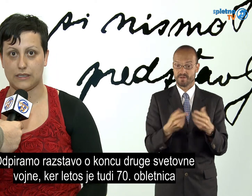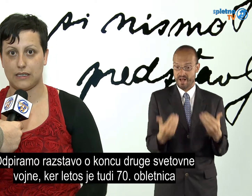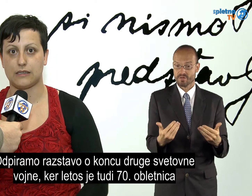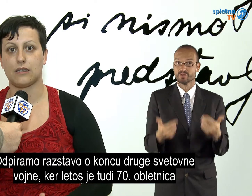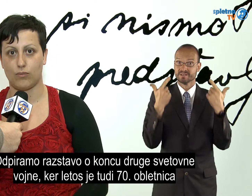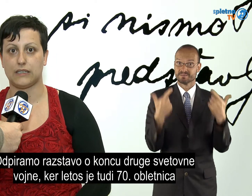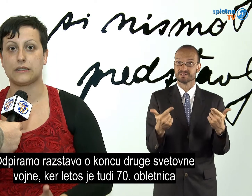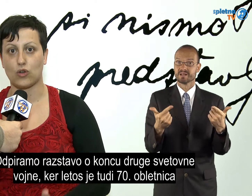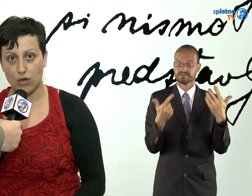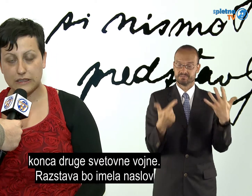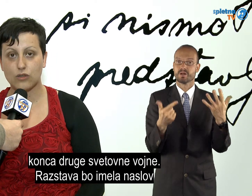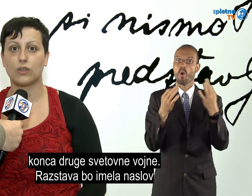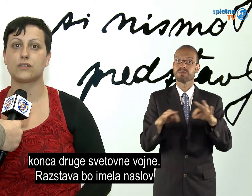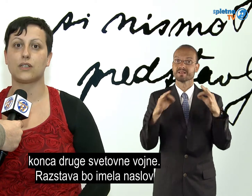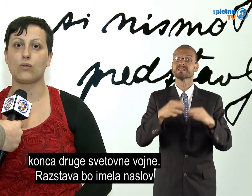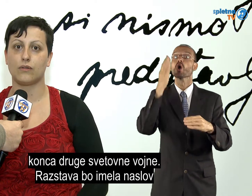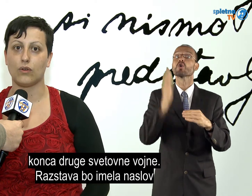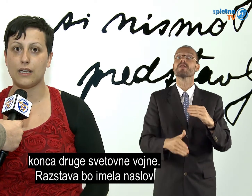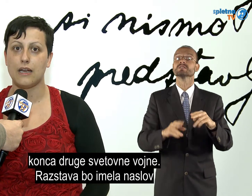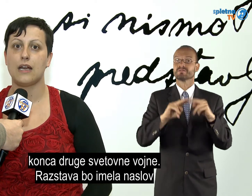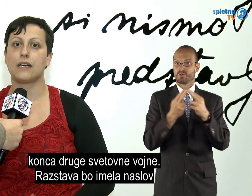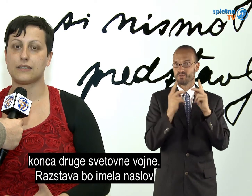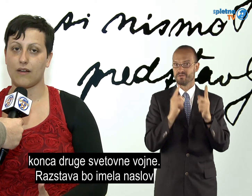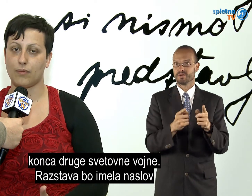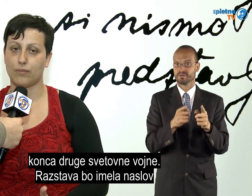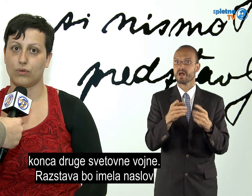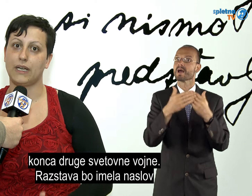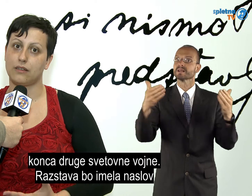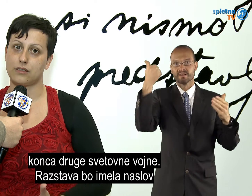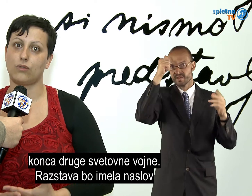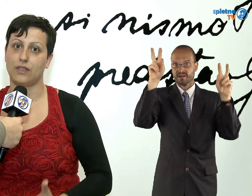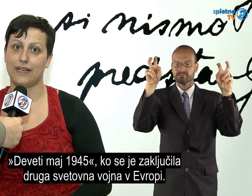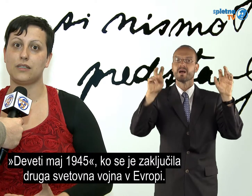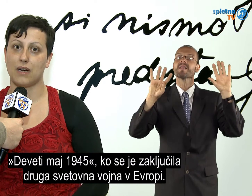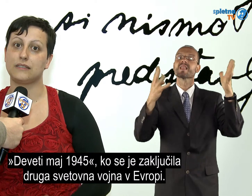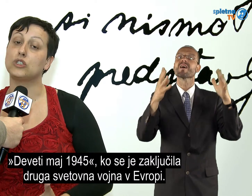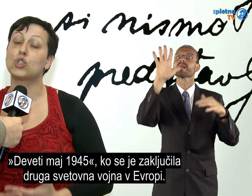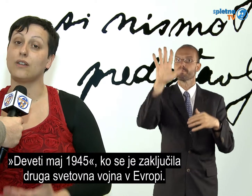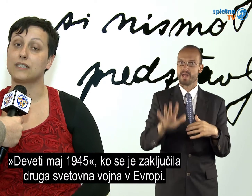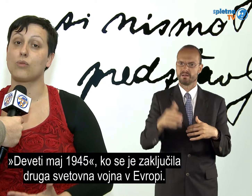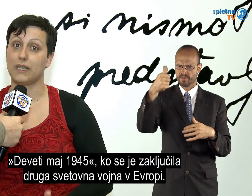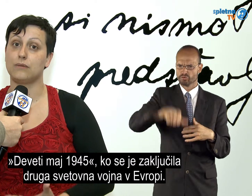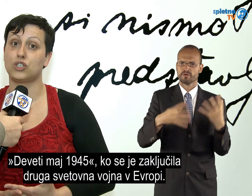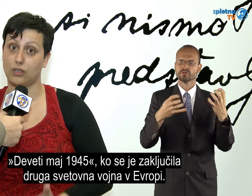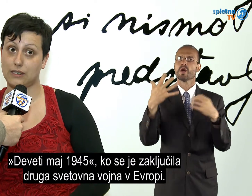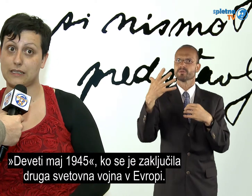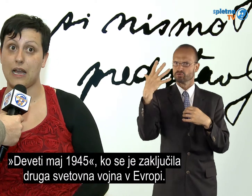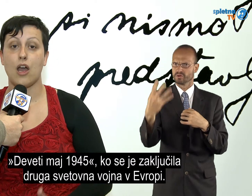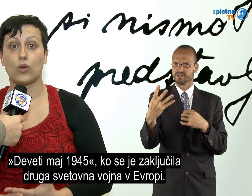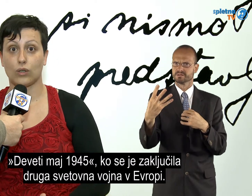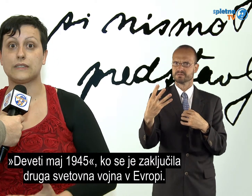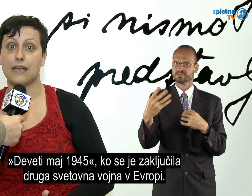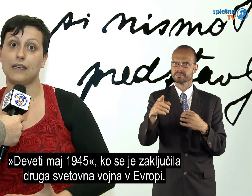je tudi 70. obletnica konca druge svetovne vojne, razstava pa bo imela naslov 9. maj